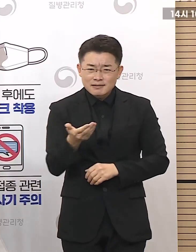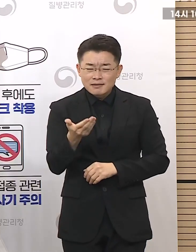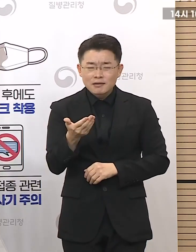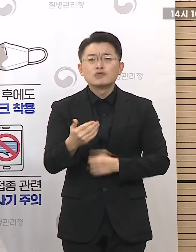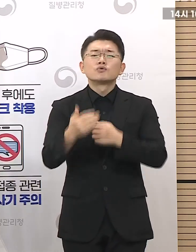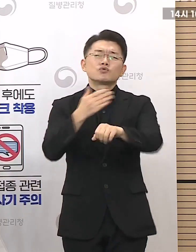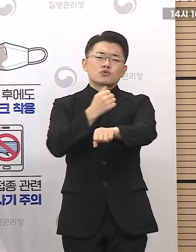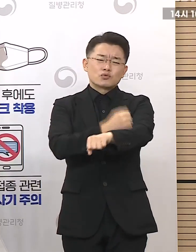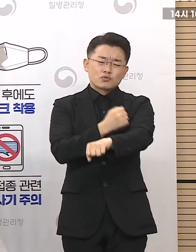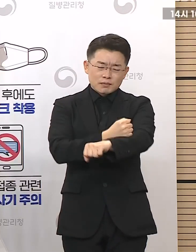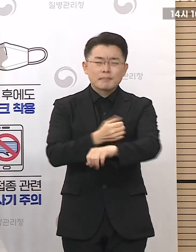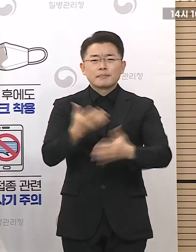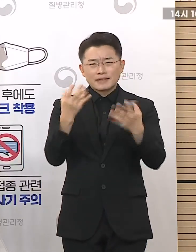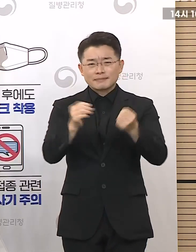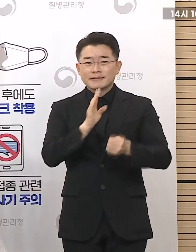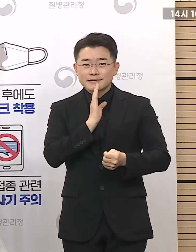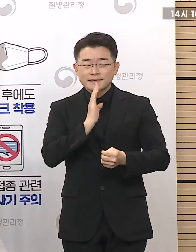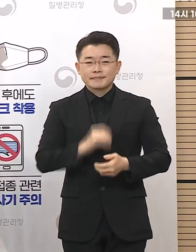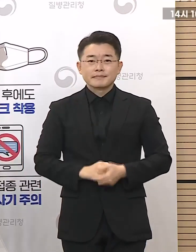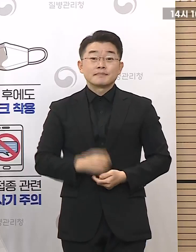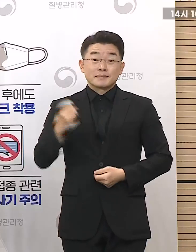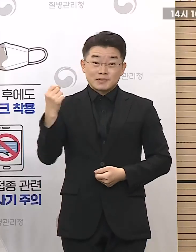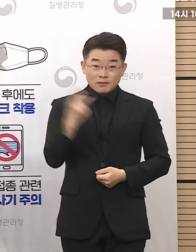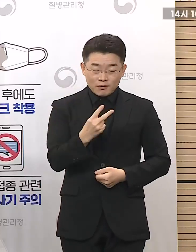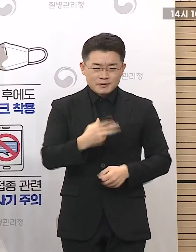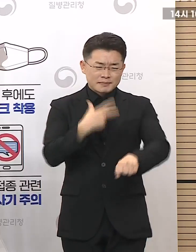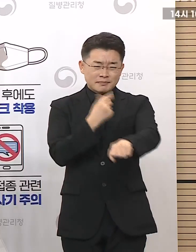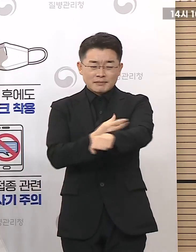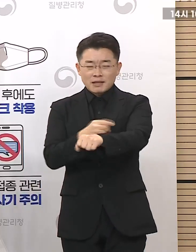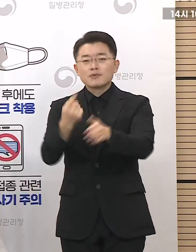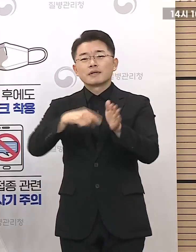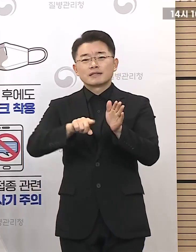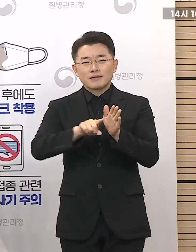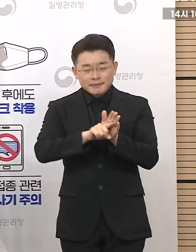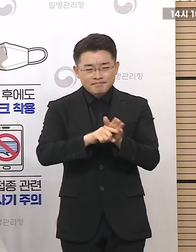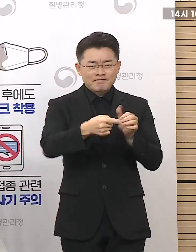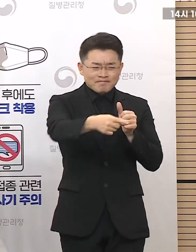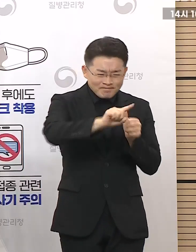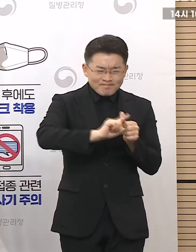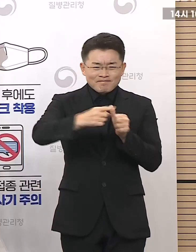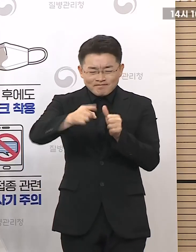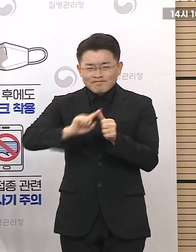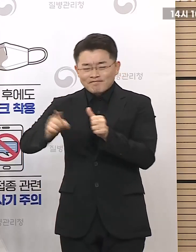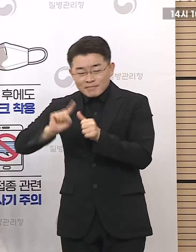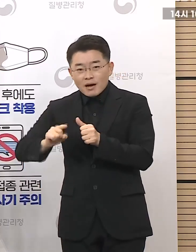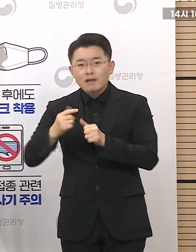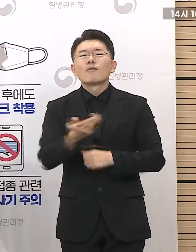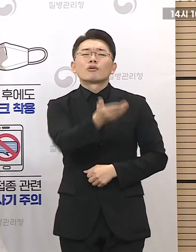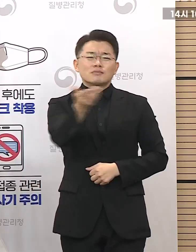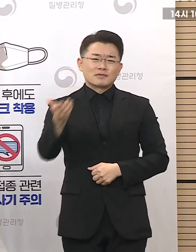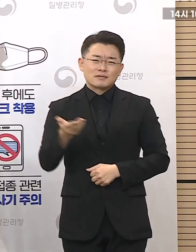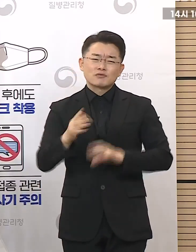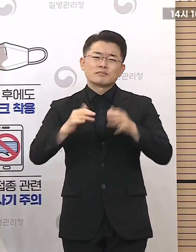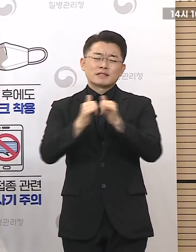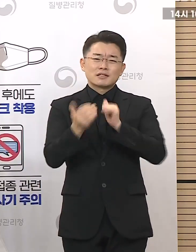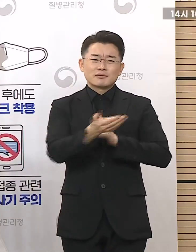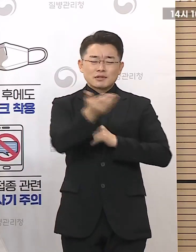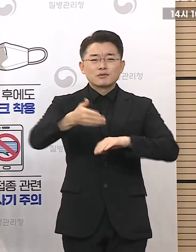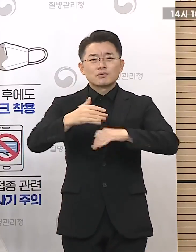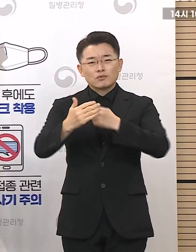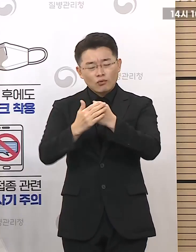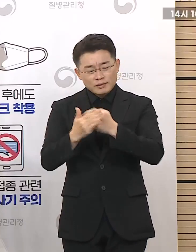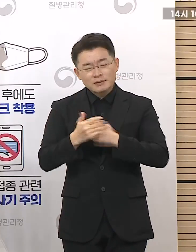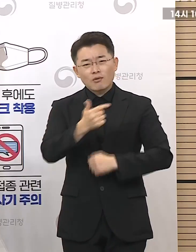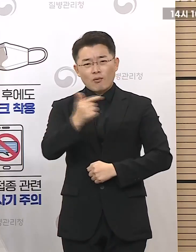주신 덕분이지만 무엇보다도 예방접종에 적극적으로 참여해 주신 국민 여러분들의